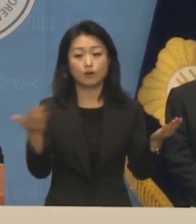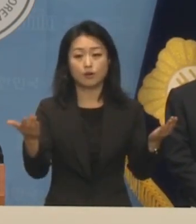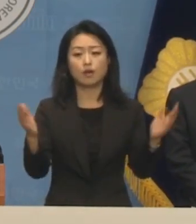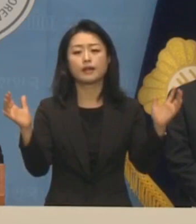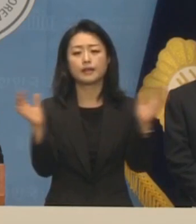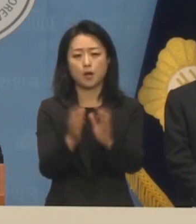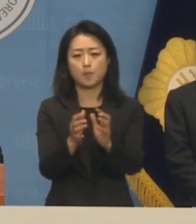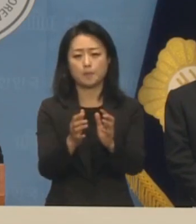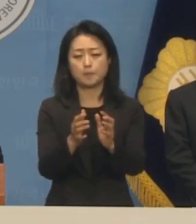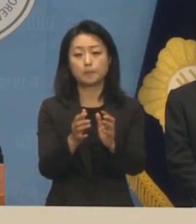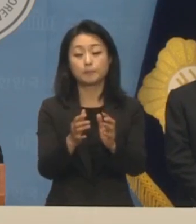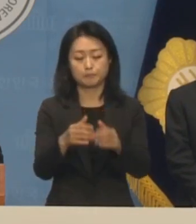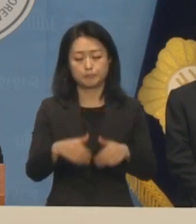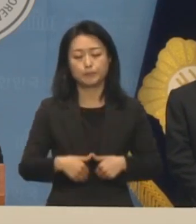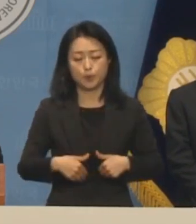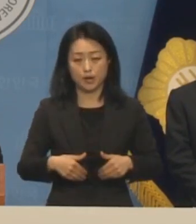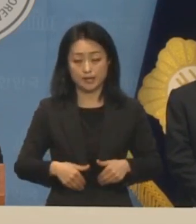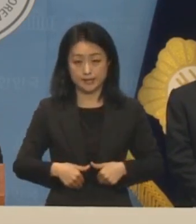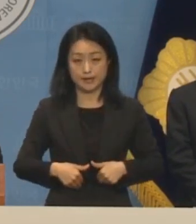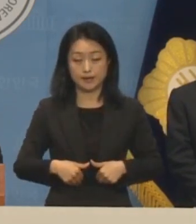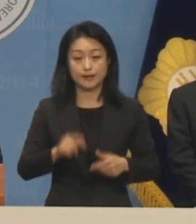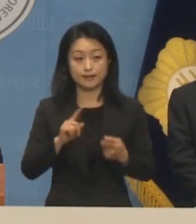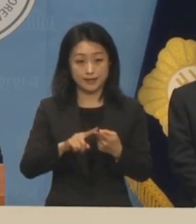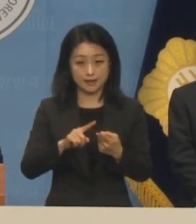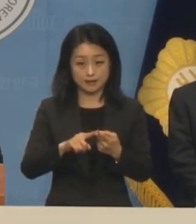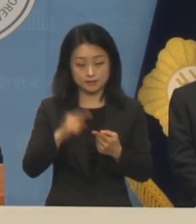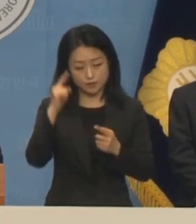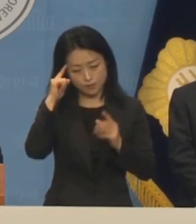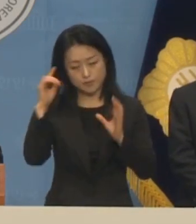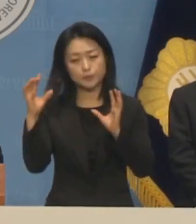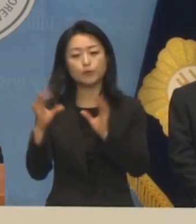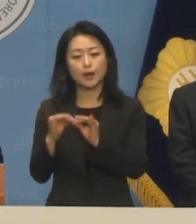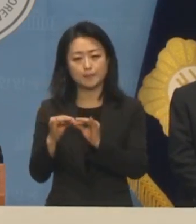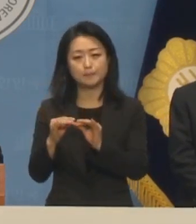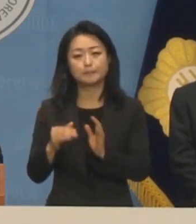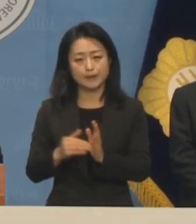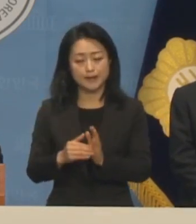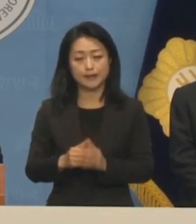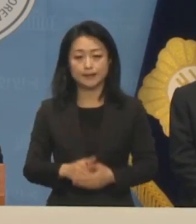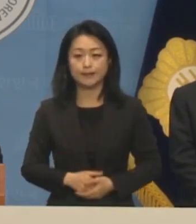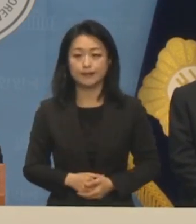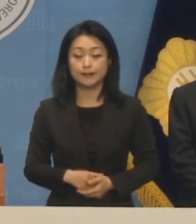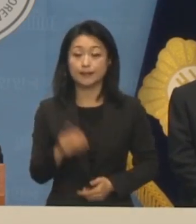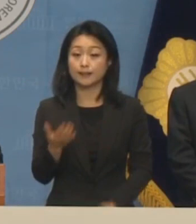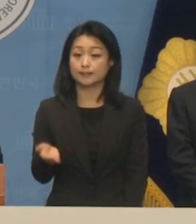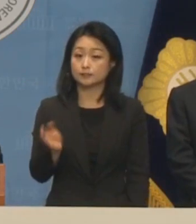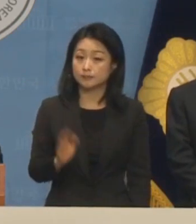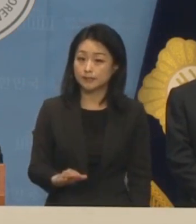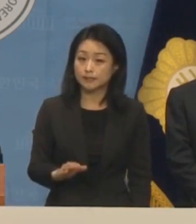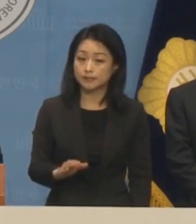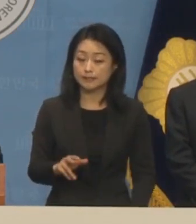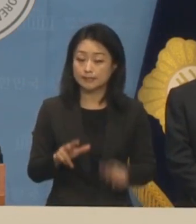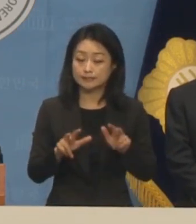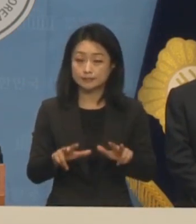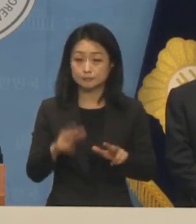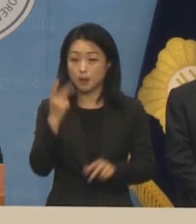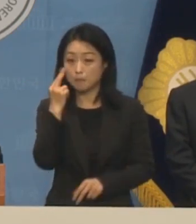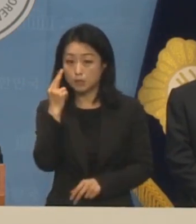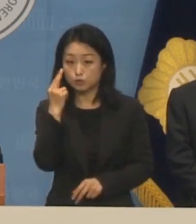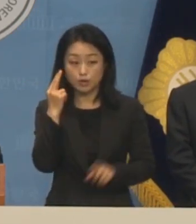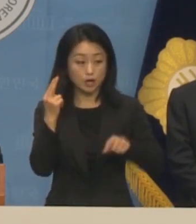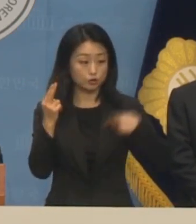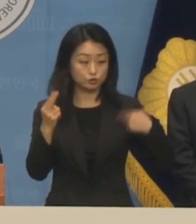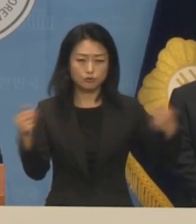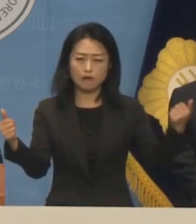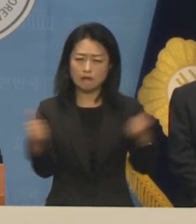수 있는 공간을 늘려가야 된다는 데 대해서도 의견의 접근이 있었습니다. 다만 현재 미중